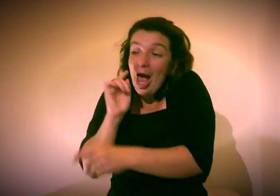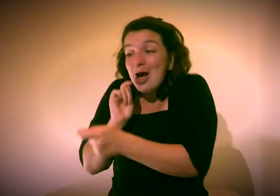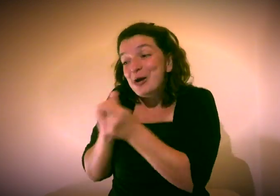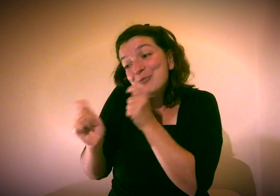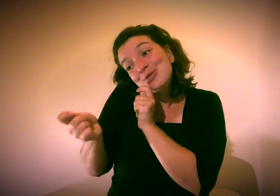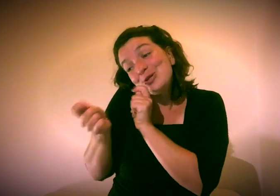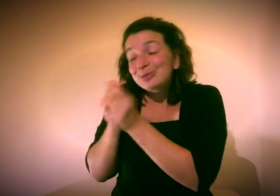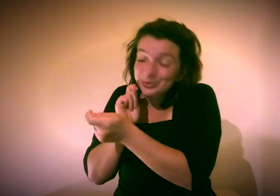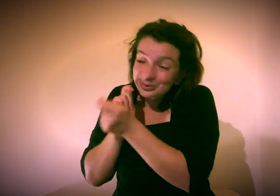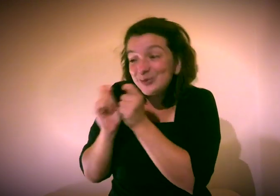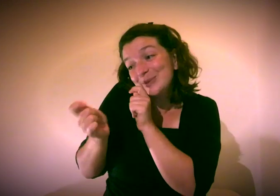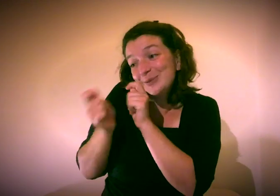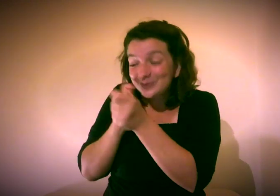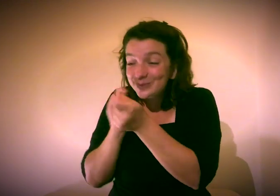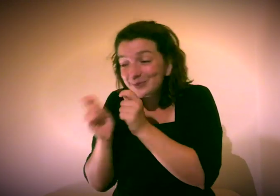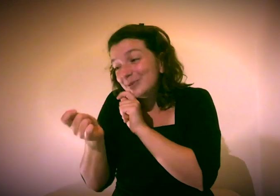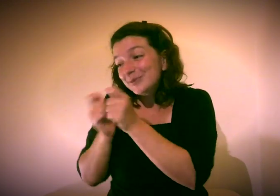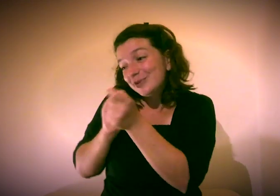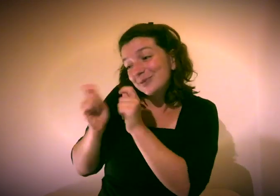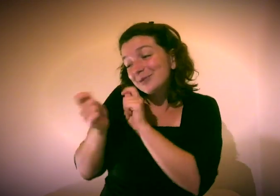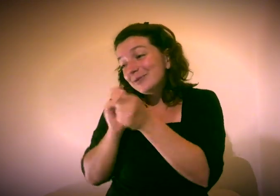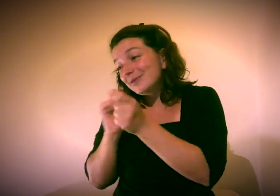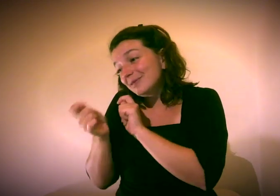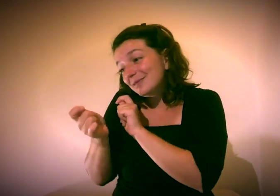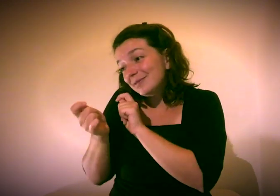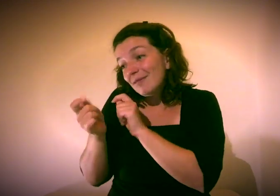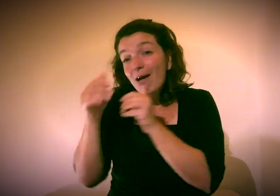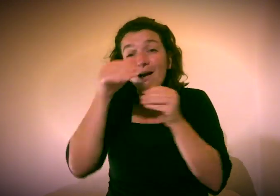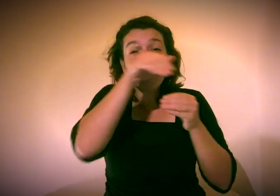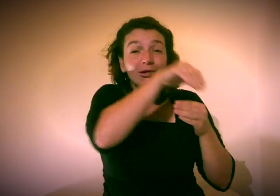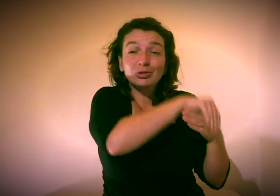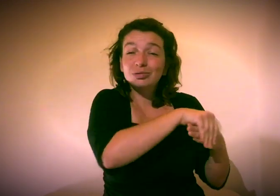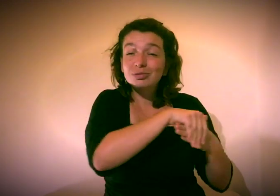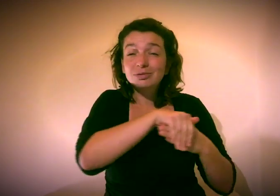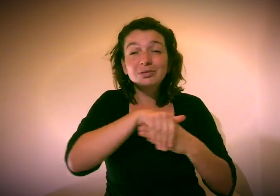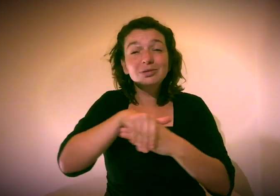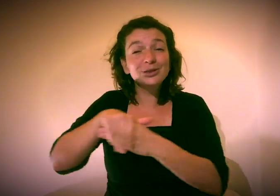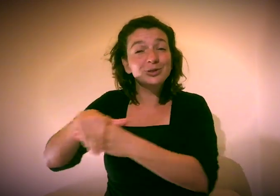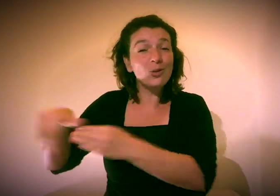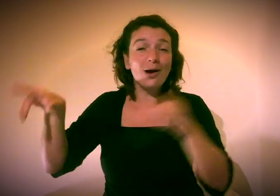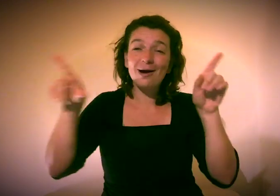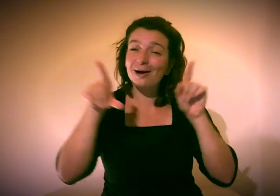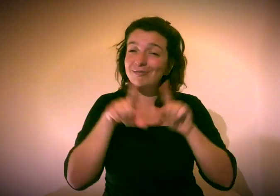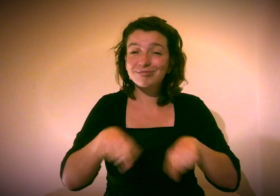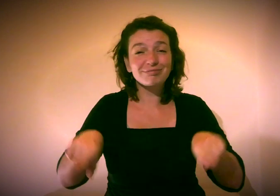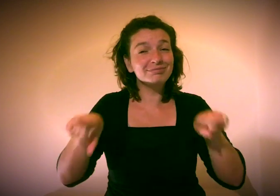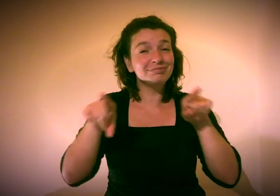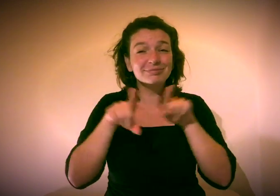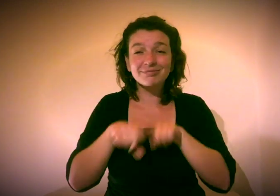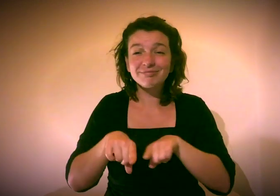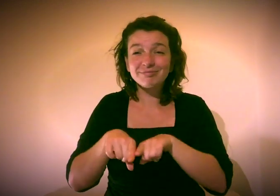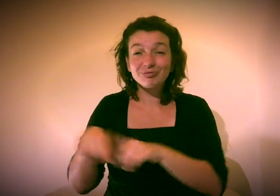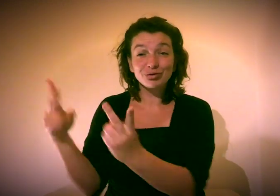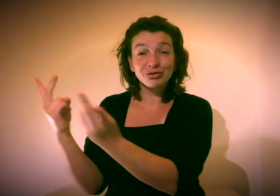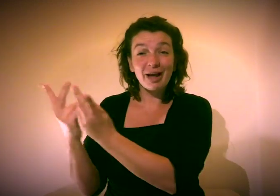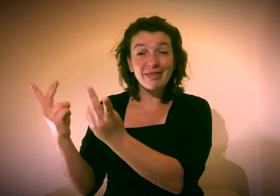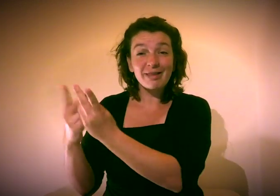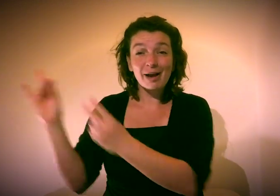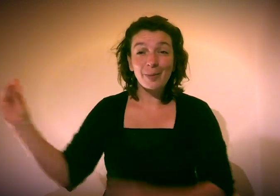les soirs. Charlotte bavardait avec lui en le caressant tendrement. Au bout d'un petit moment,